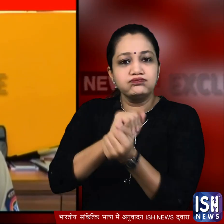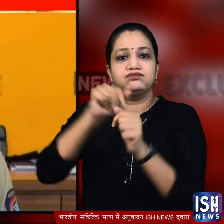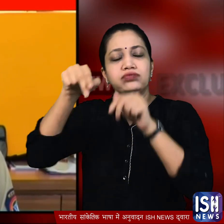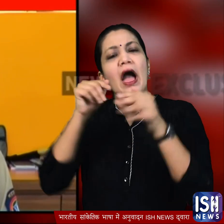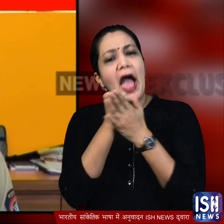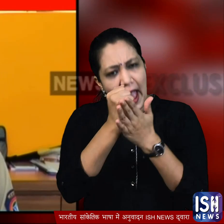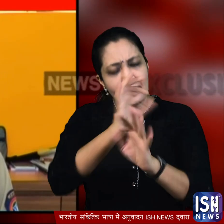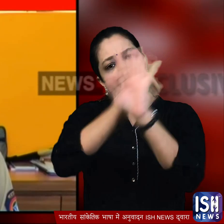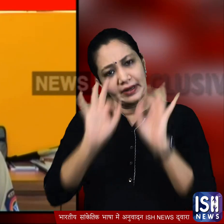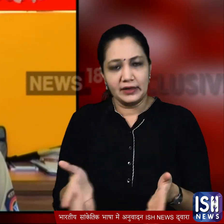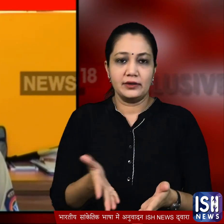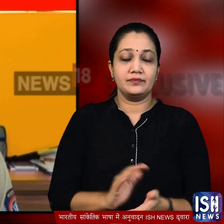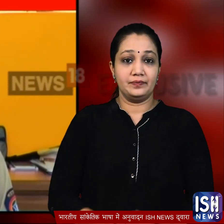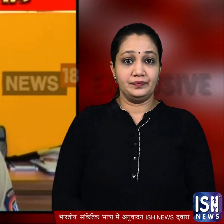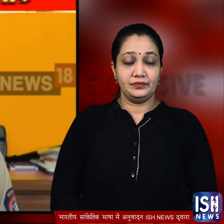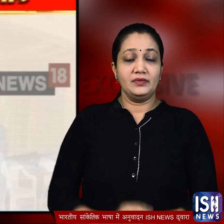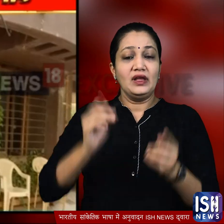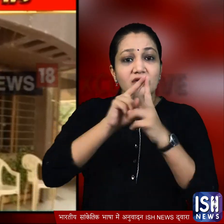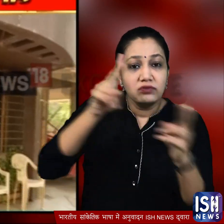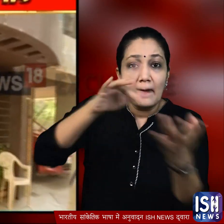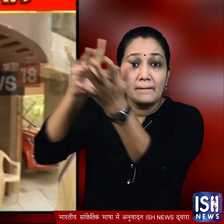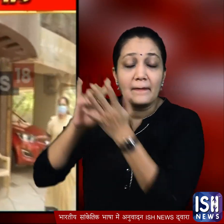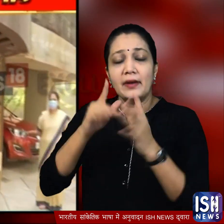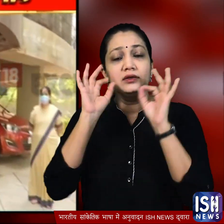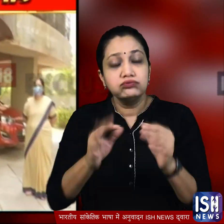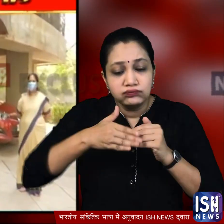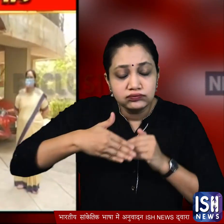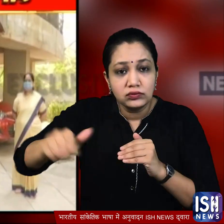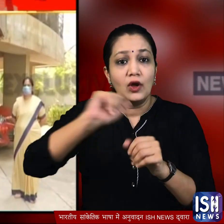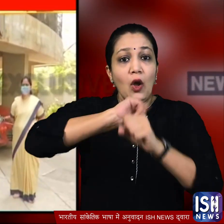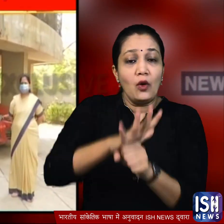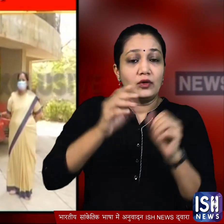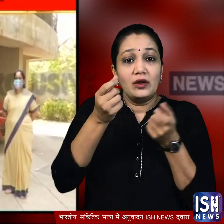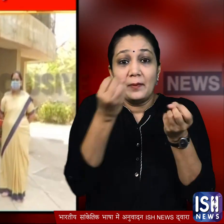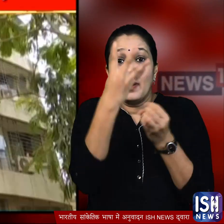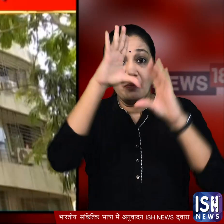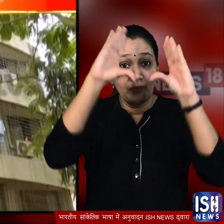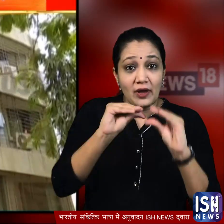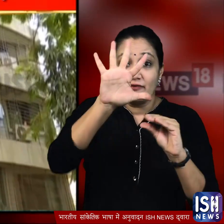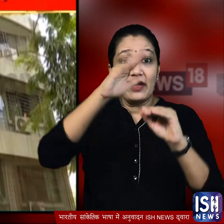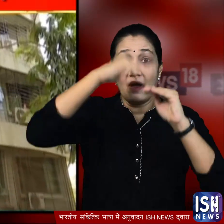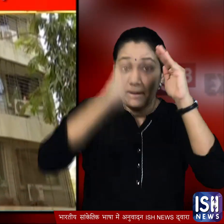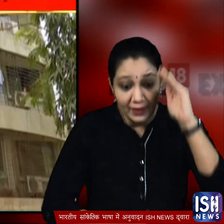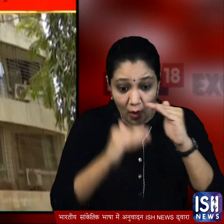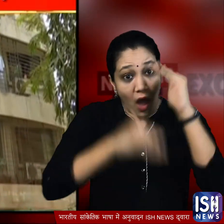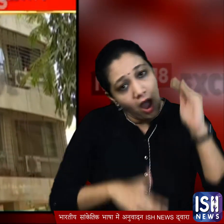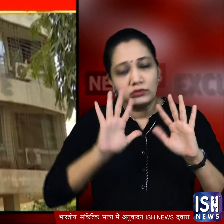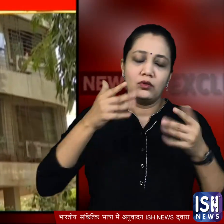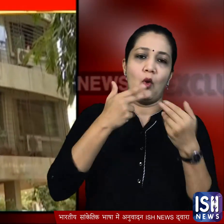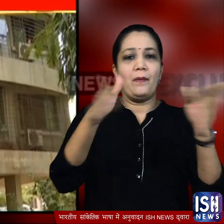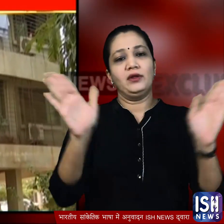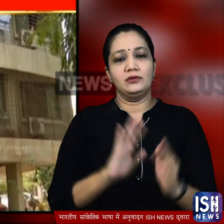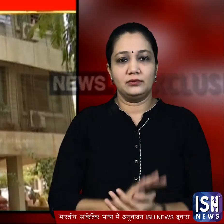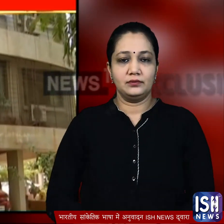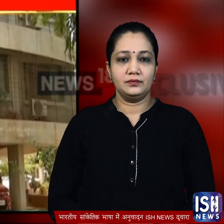बाहर पुलिस मदद दिया जा रहा है। ये पाबंदी उन इलाकों में तब तक जारी रहेगी जब तक कोरोना मरीजों की संख्या 5 से कम न